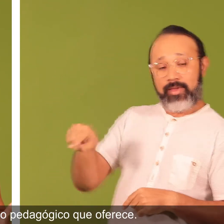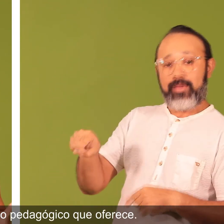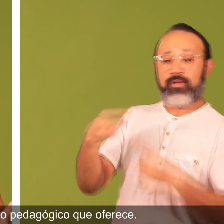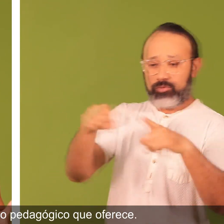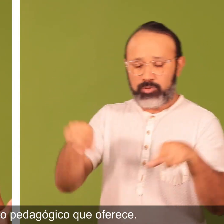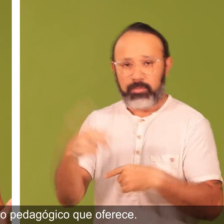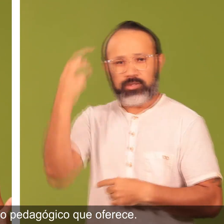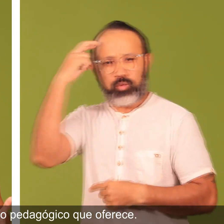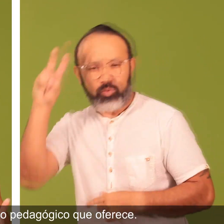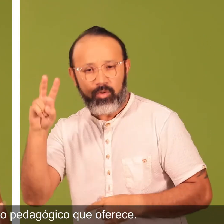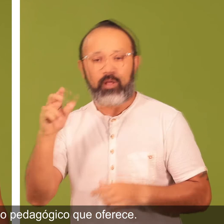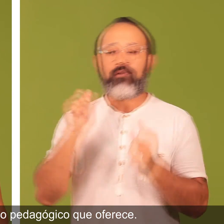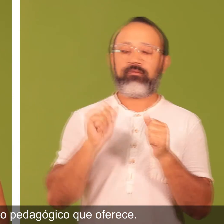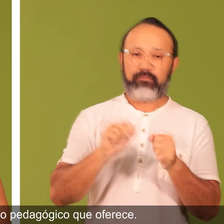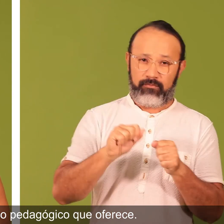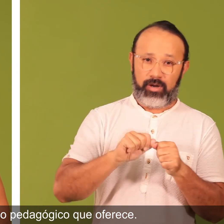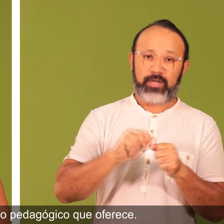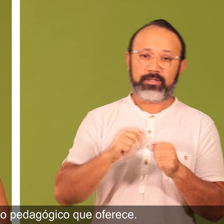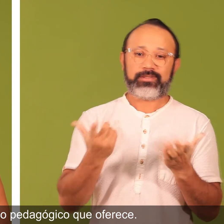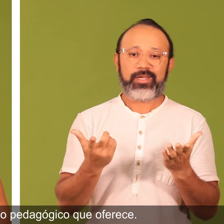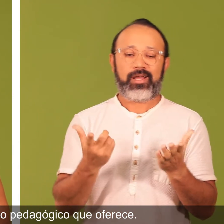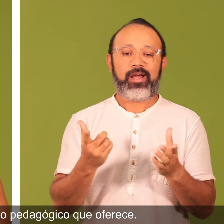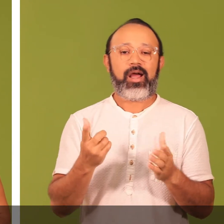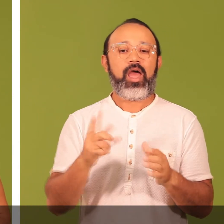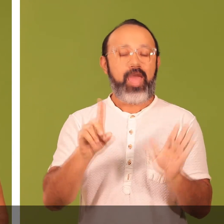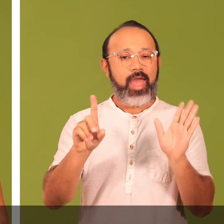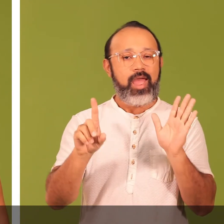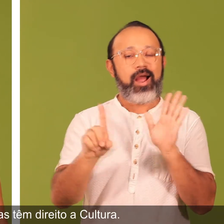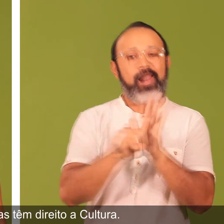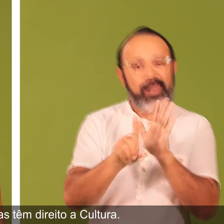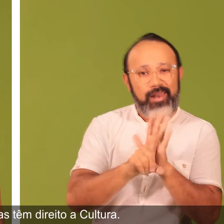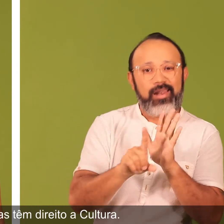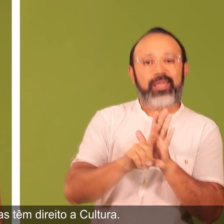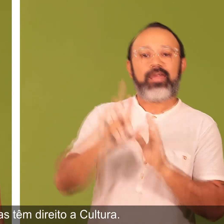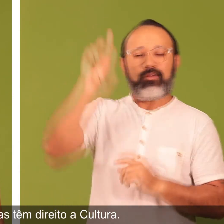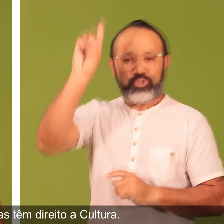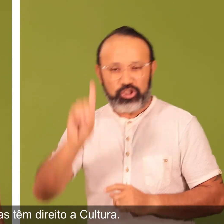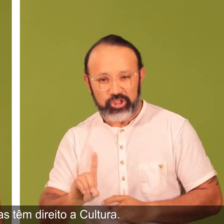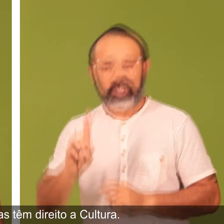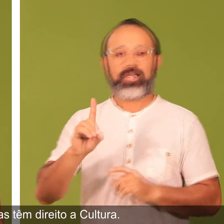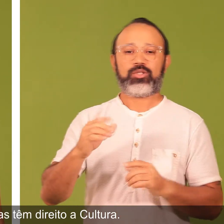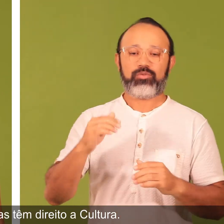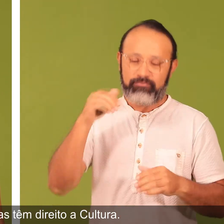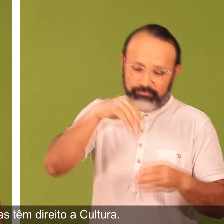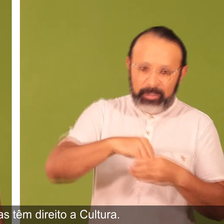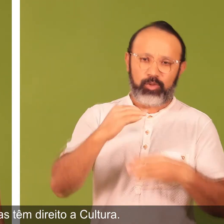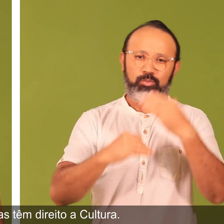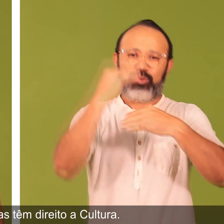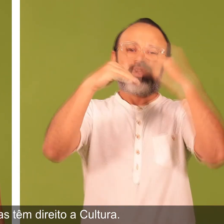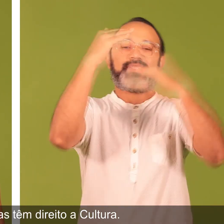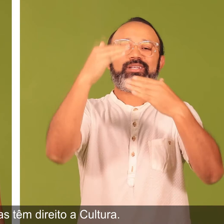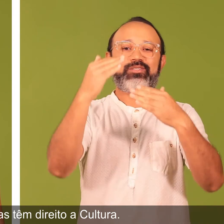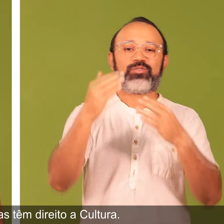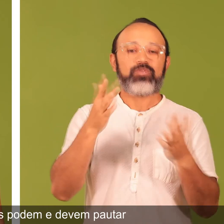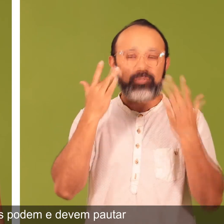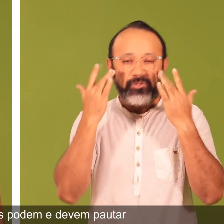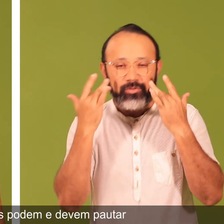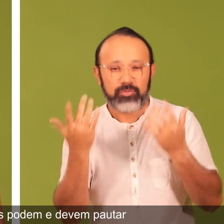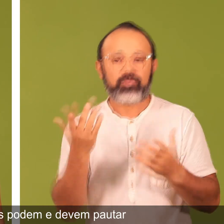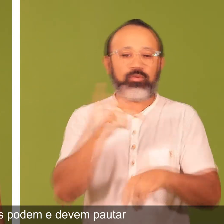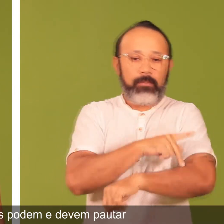no processo artístico pedagógico que oferece em todas as pessoas têm direito à